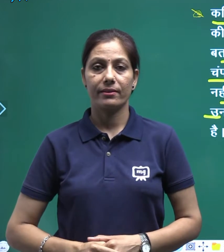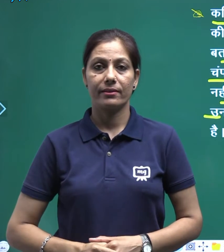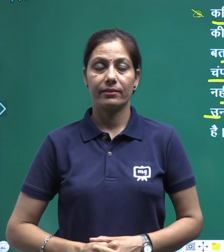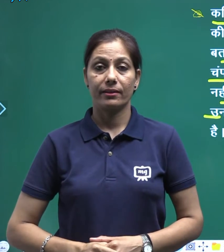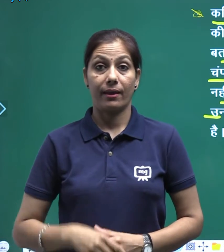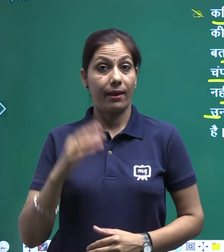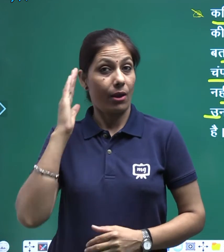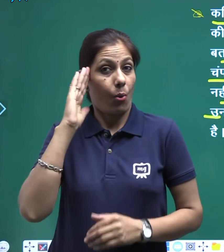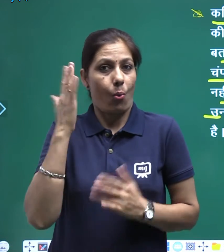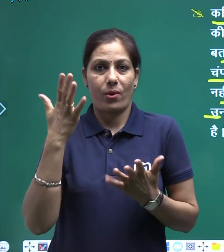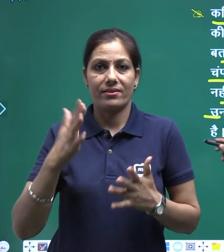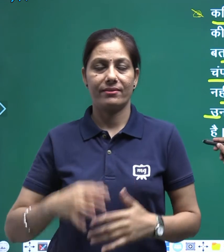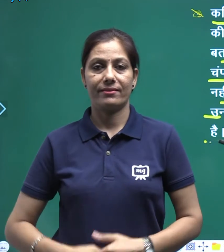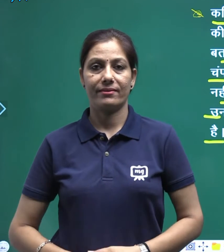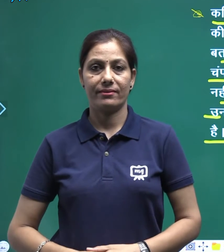अनभिज्ञ है।